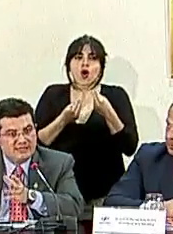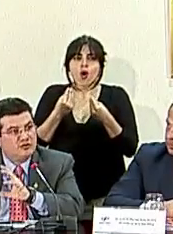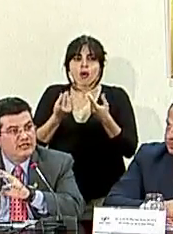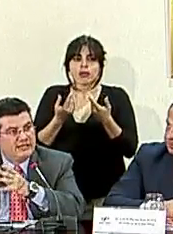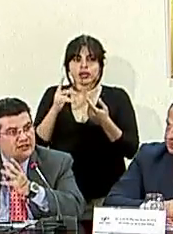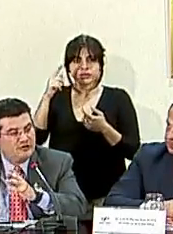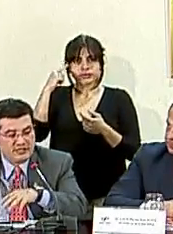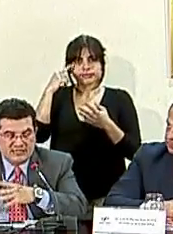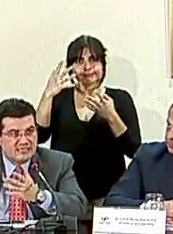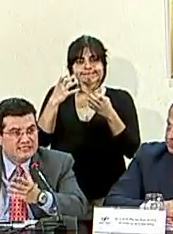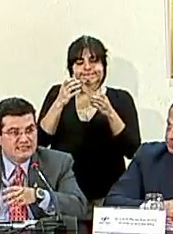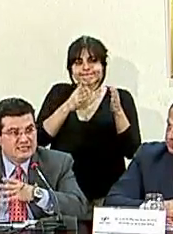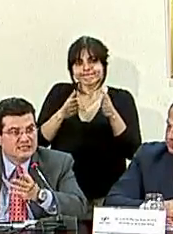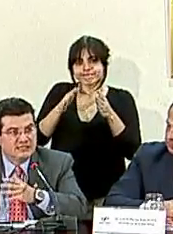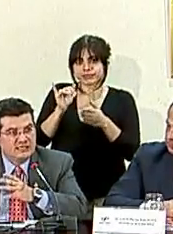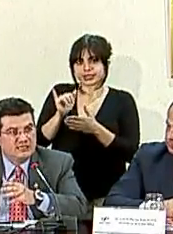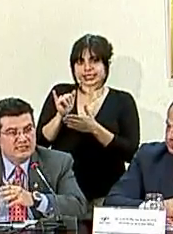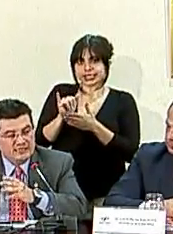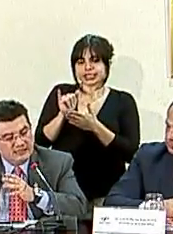el Estado quiera organizar